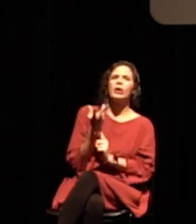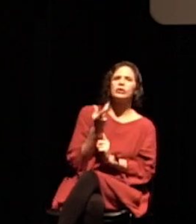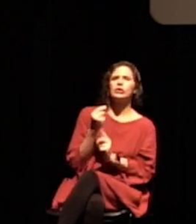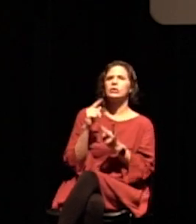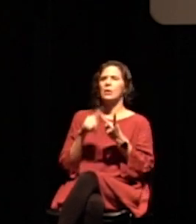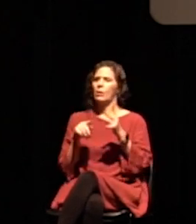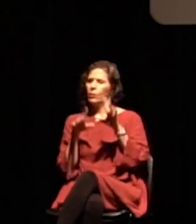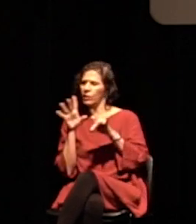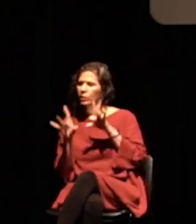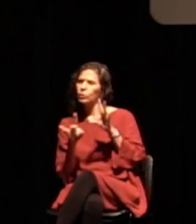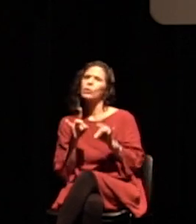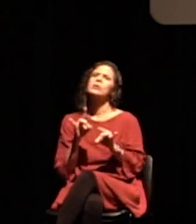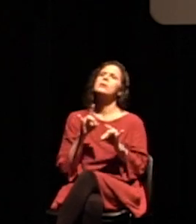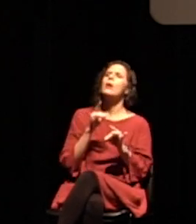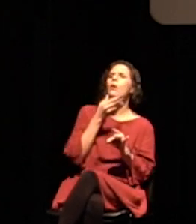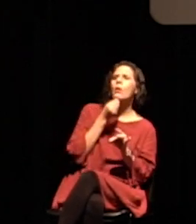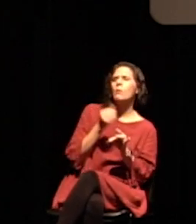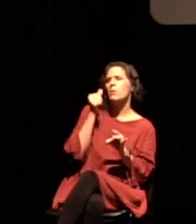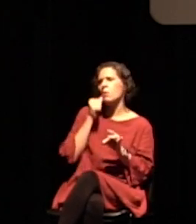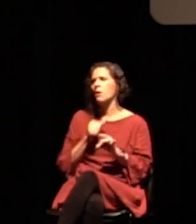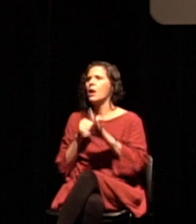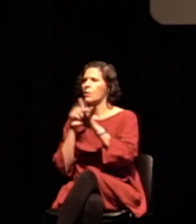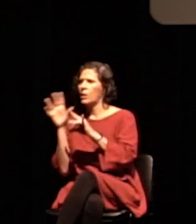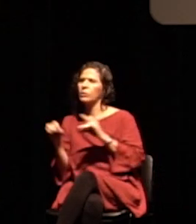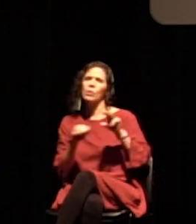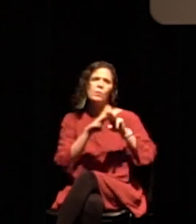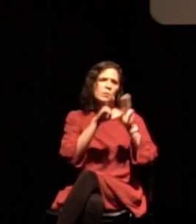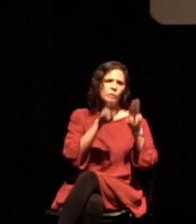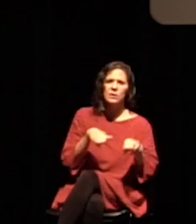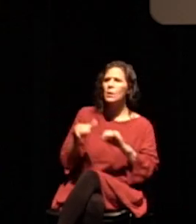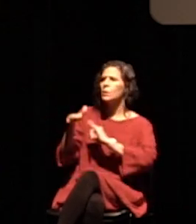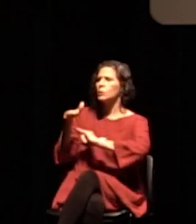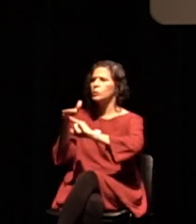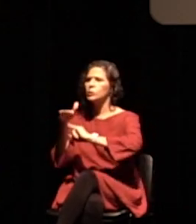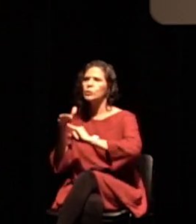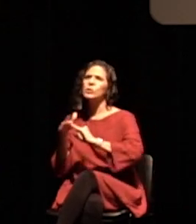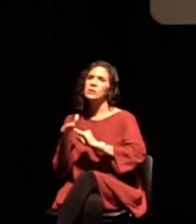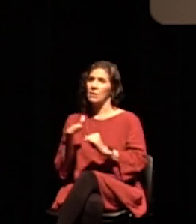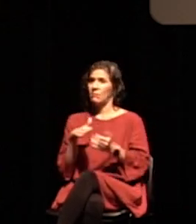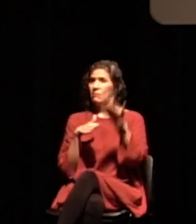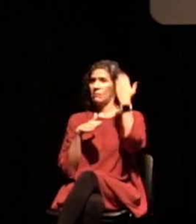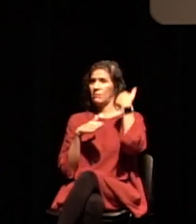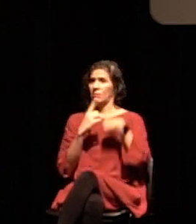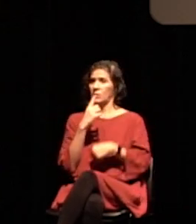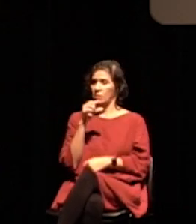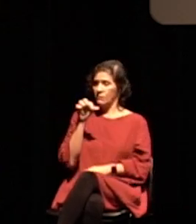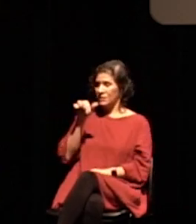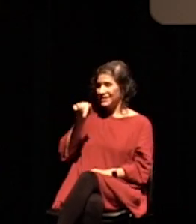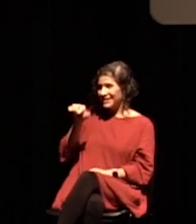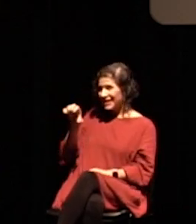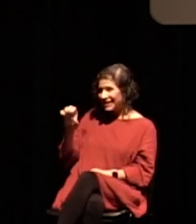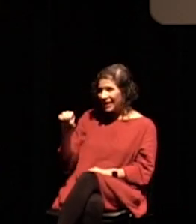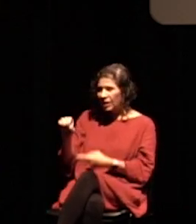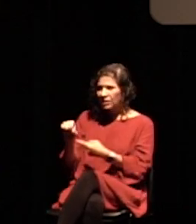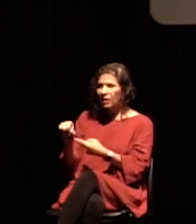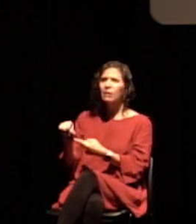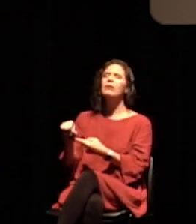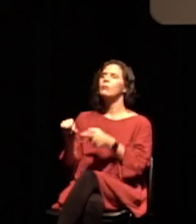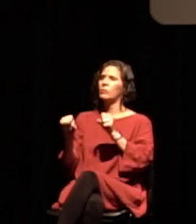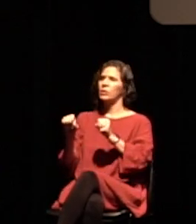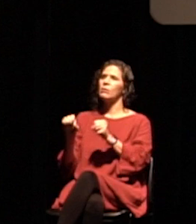pelas curadoras, pelos curadores, pelos museus, pelas instituições dos 70, que nós possamos, então,